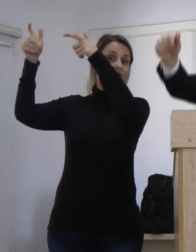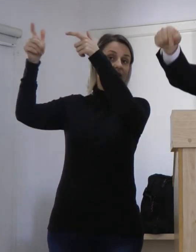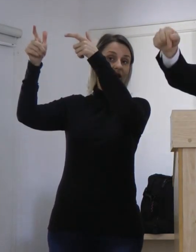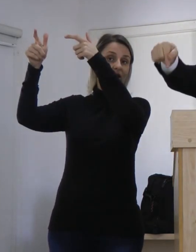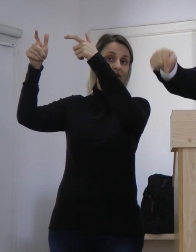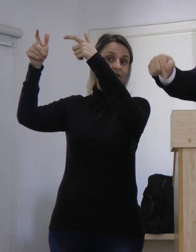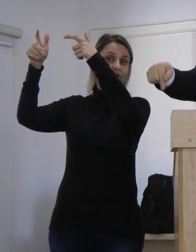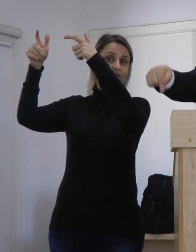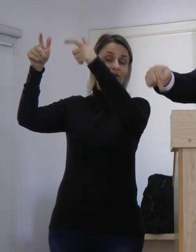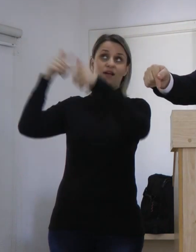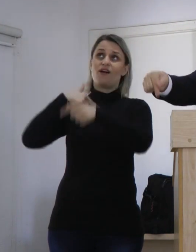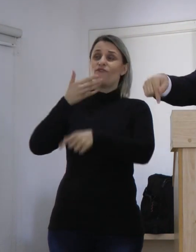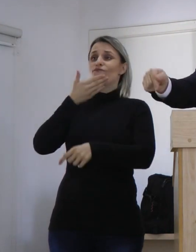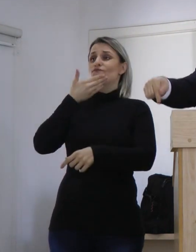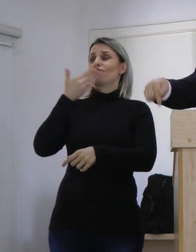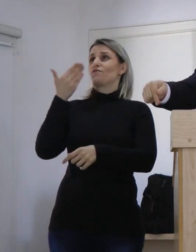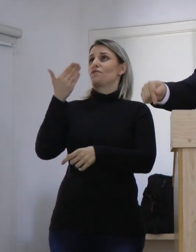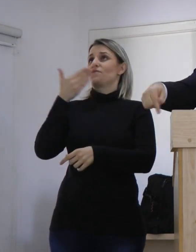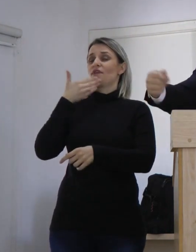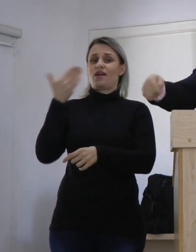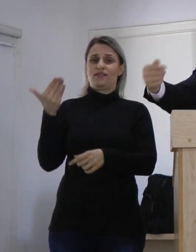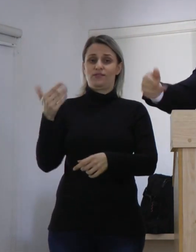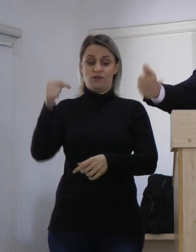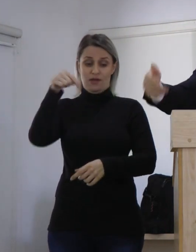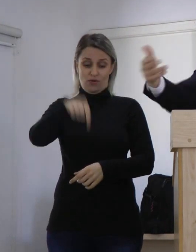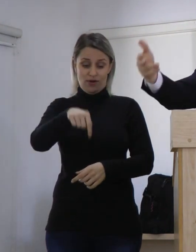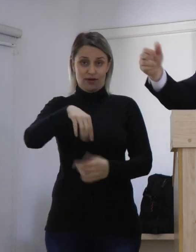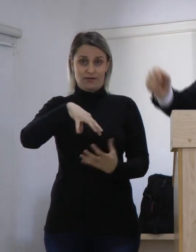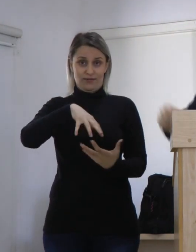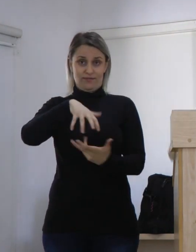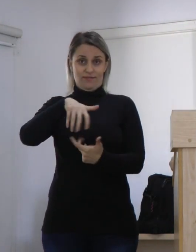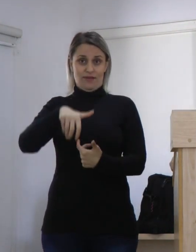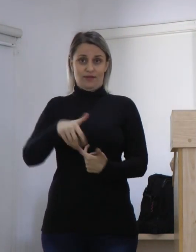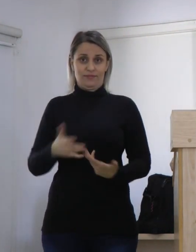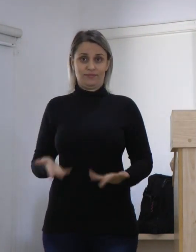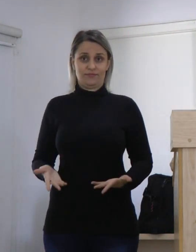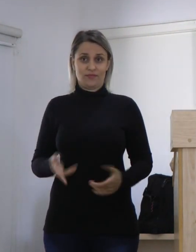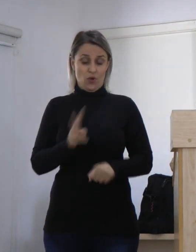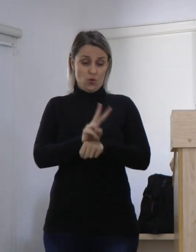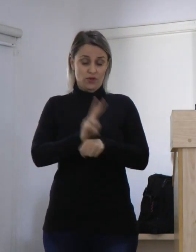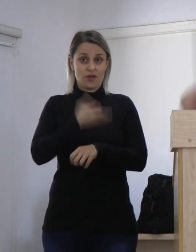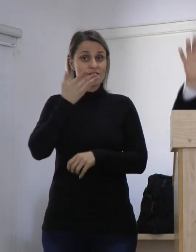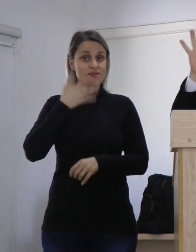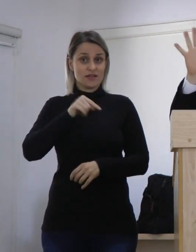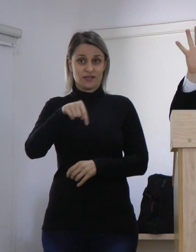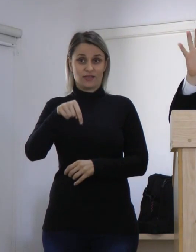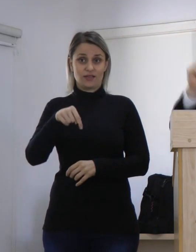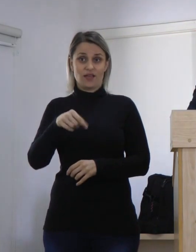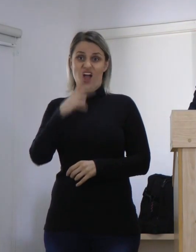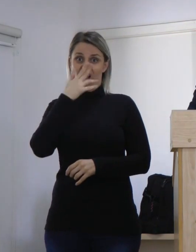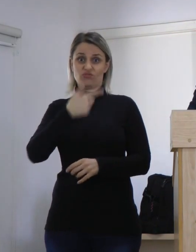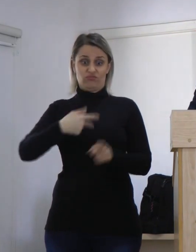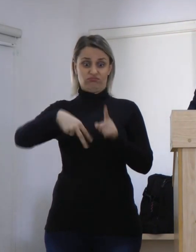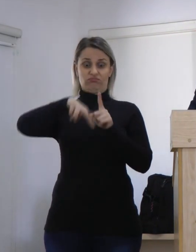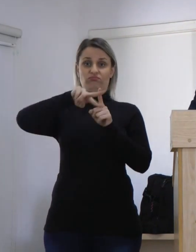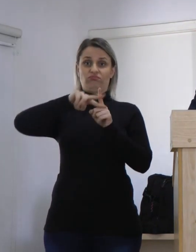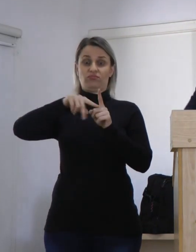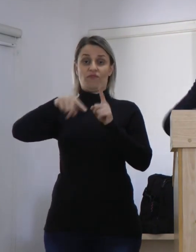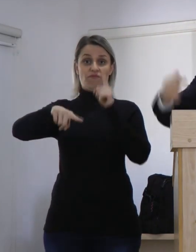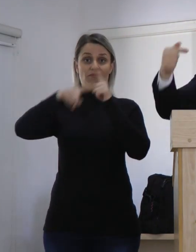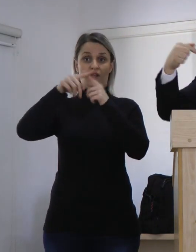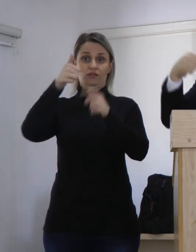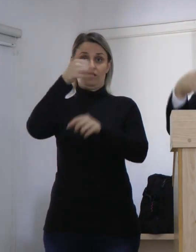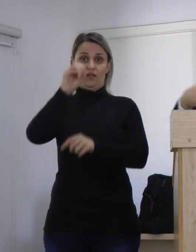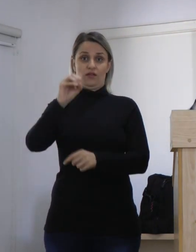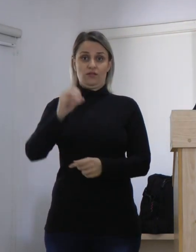Tomar conta de criança aqui no mundo de expiação e provas, quando é que deve ser o bônus hora? Deve ser por 10. E